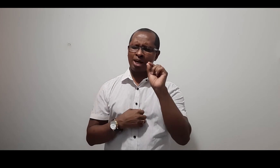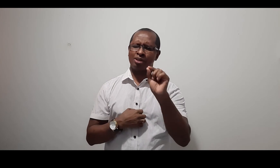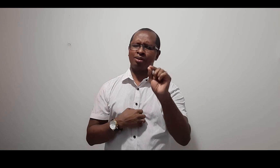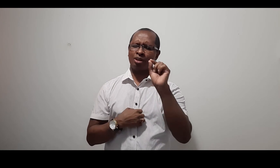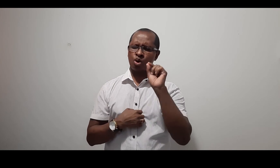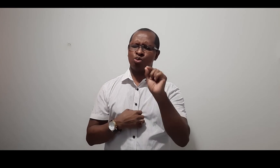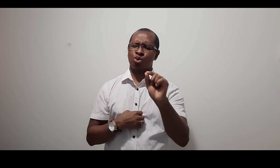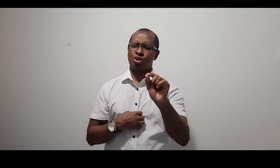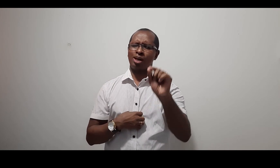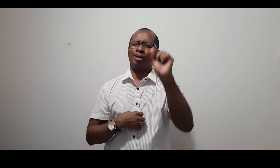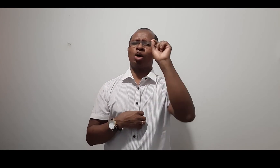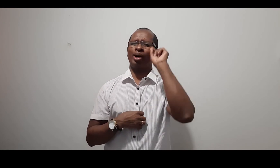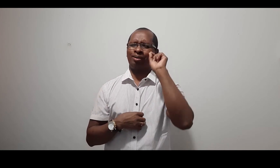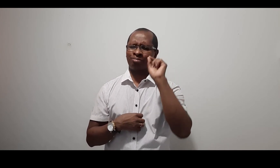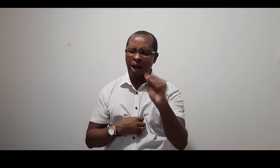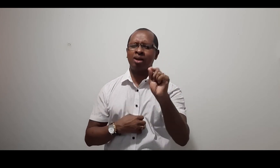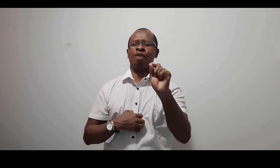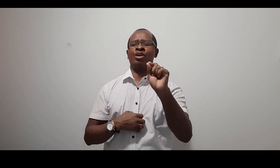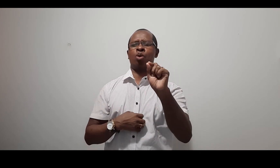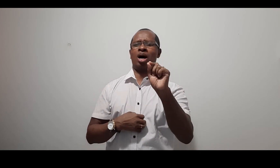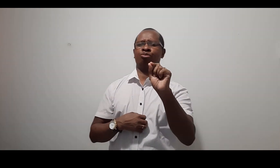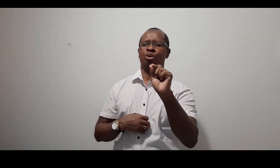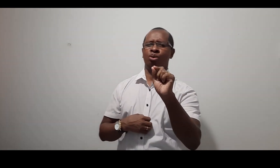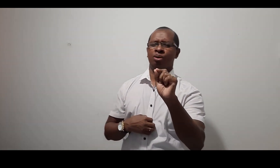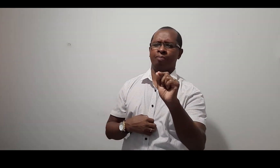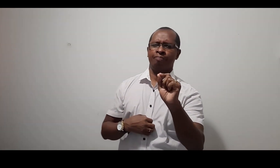milaza ny tenanao amizoro tsara de aoka hitandrina fandrao lavo